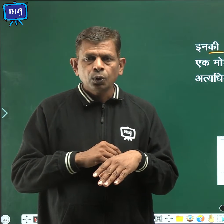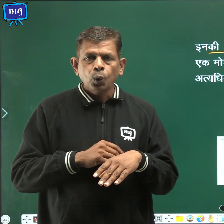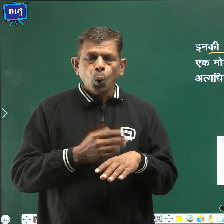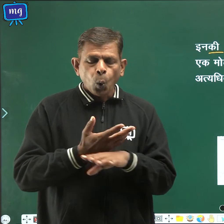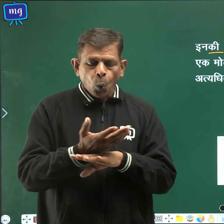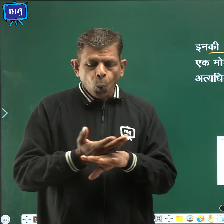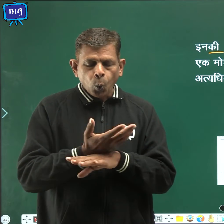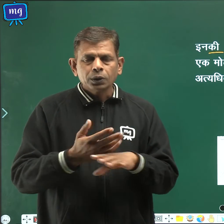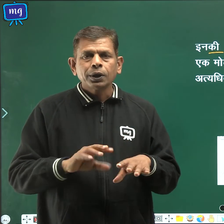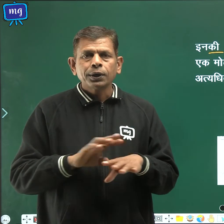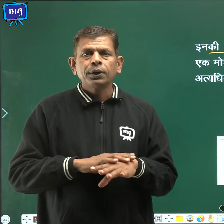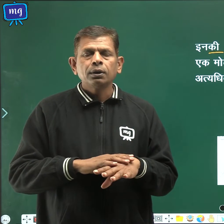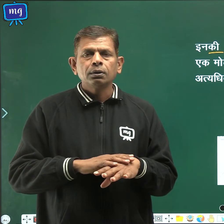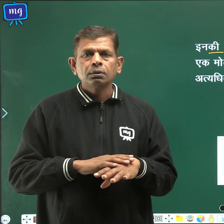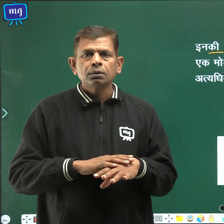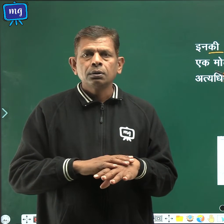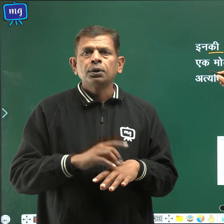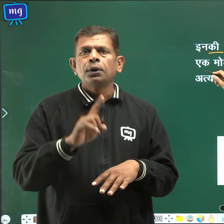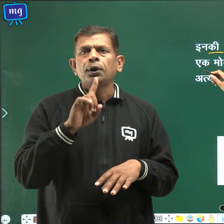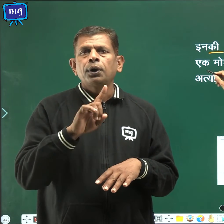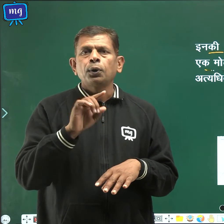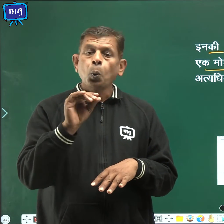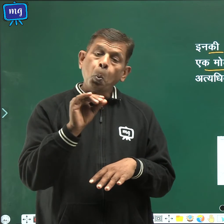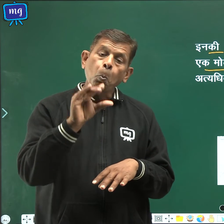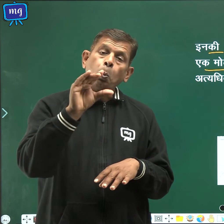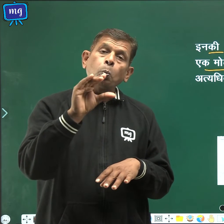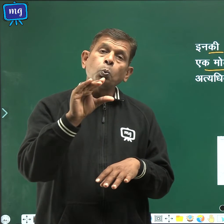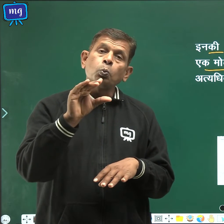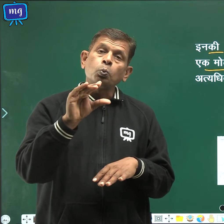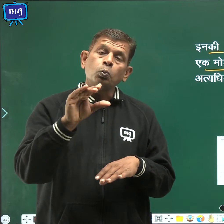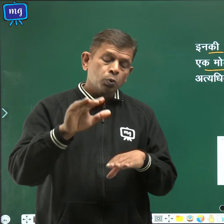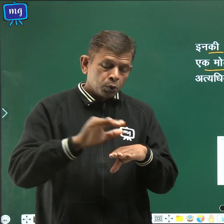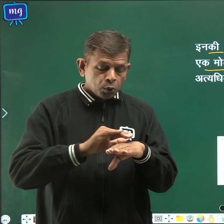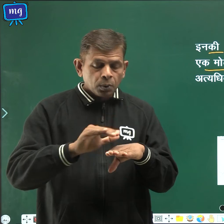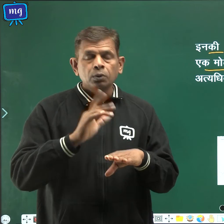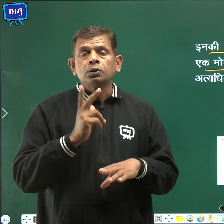वसा की एक मोटी परत होती है